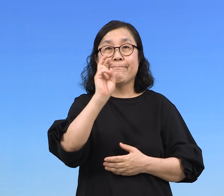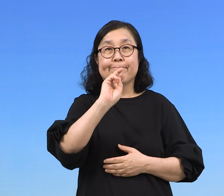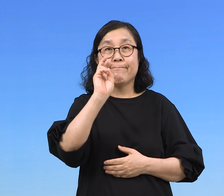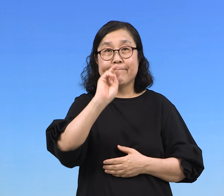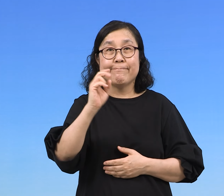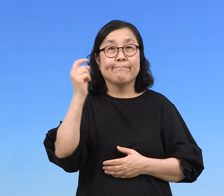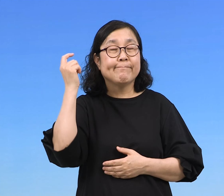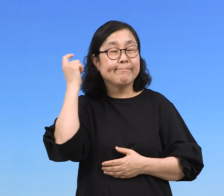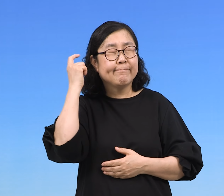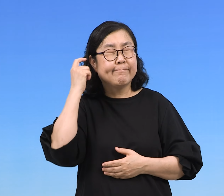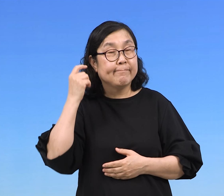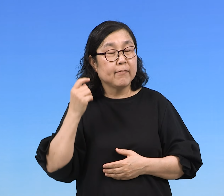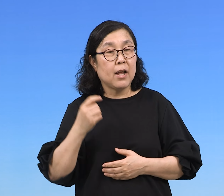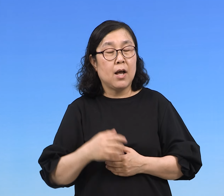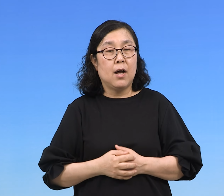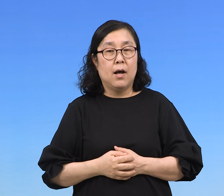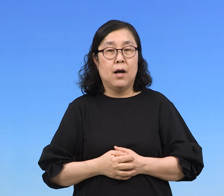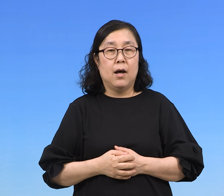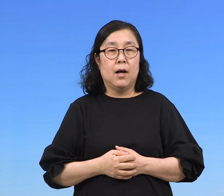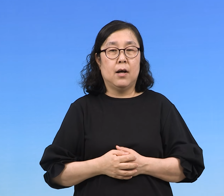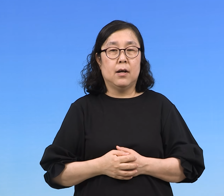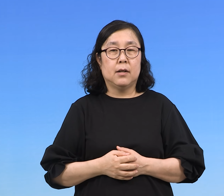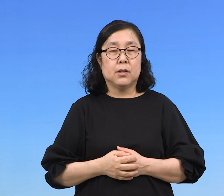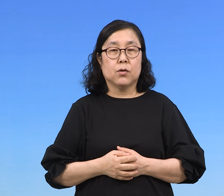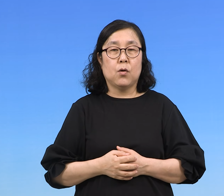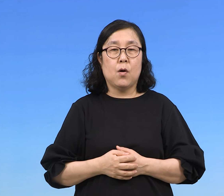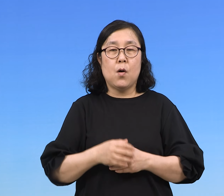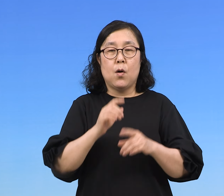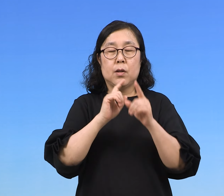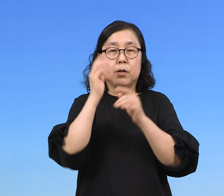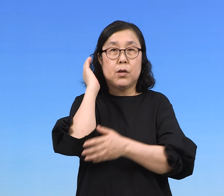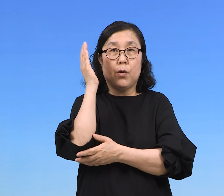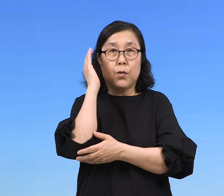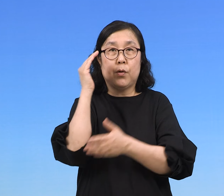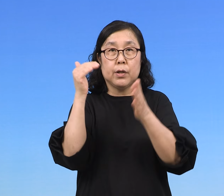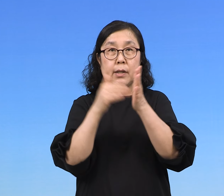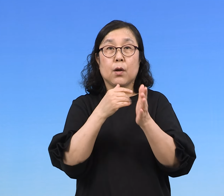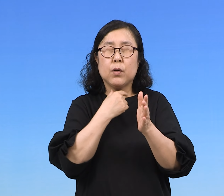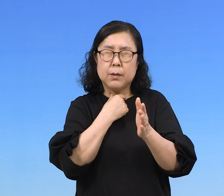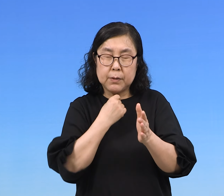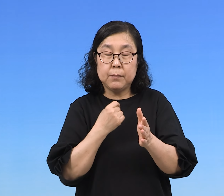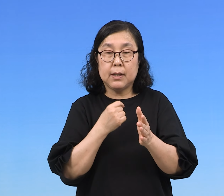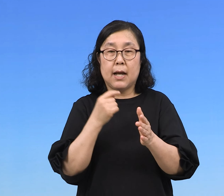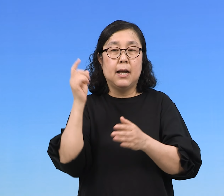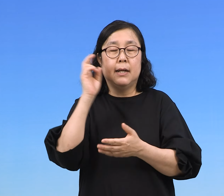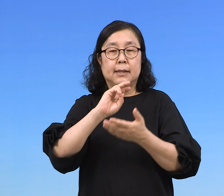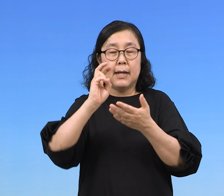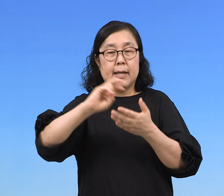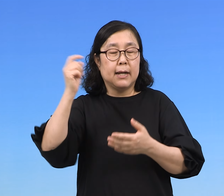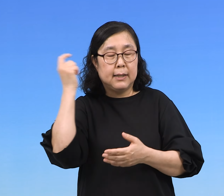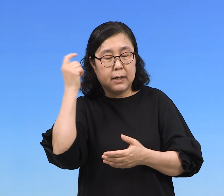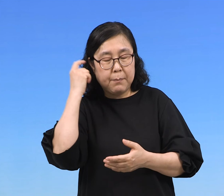여러분, 이 찬양을 들려드리고 말씀을 끝내려고 하는데, 한번 가만히 자기를 돌아보세요. 나는